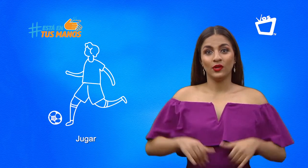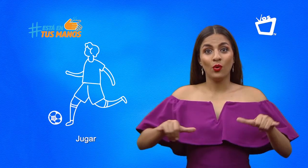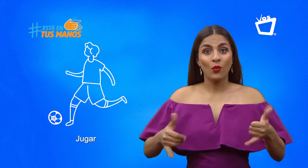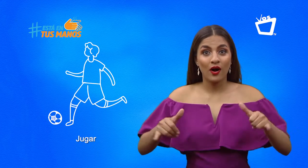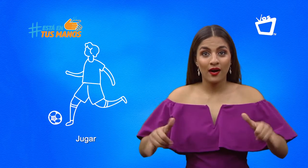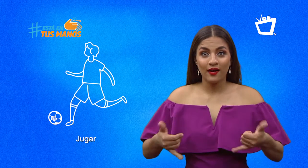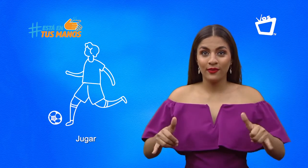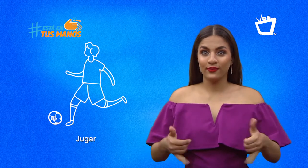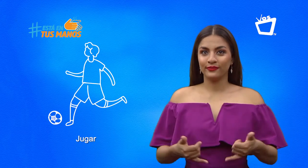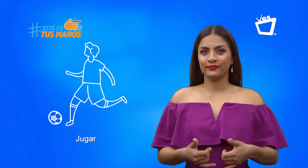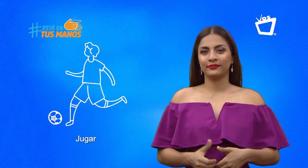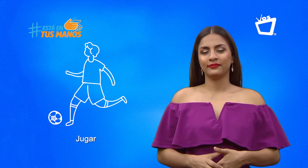jugar